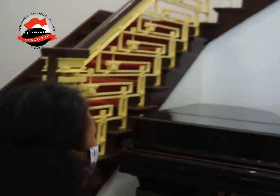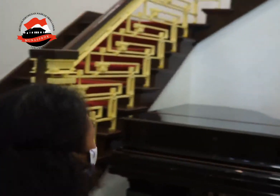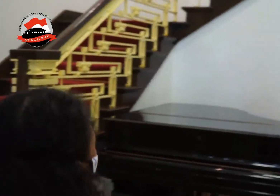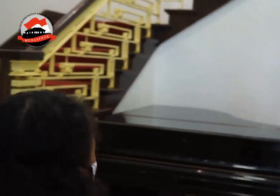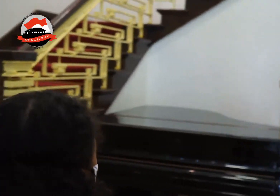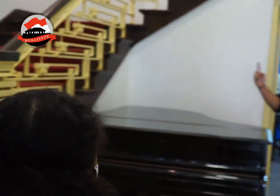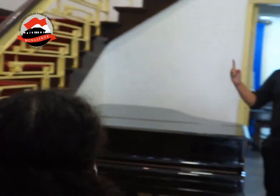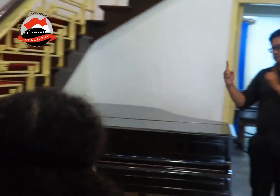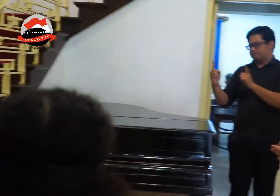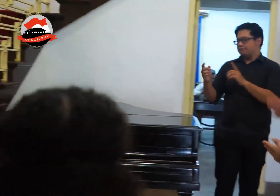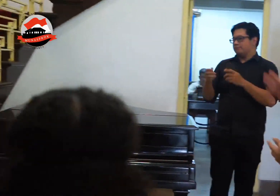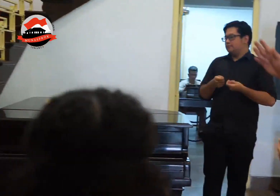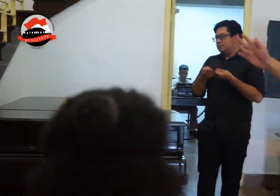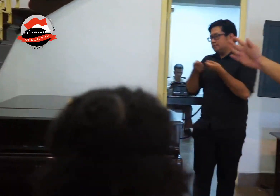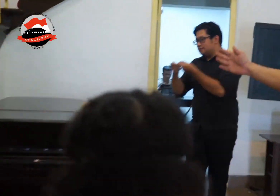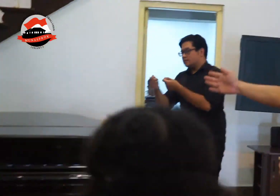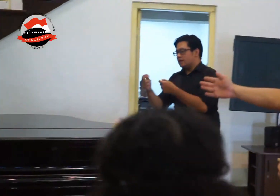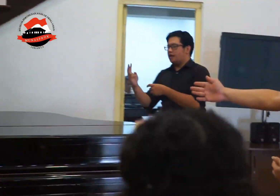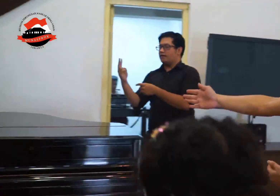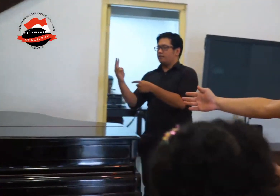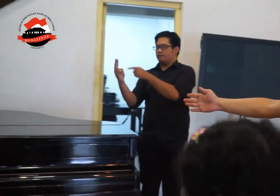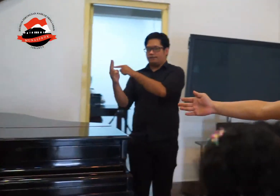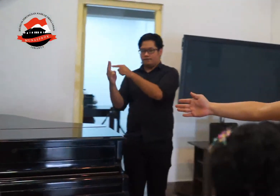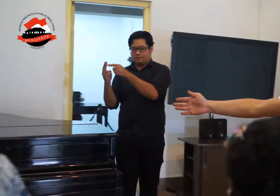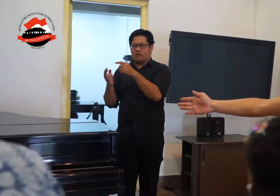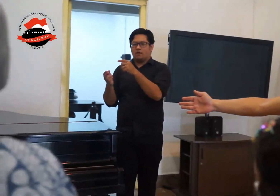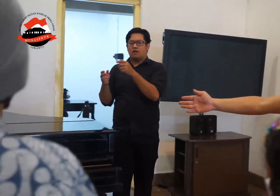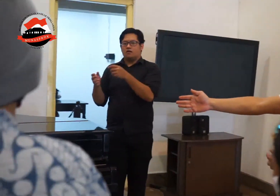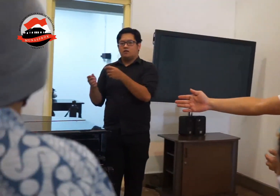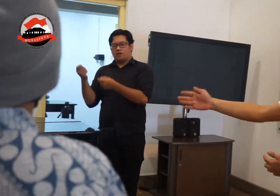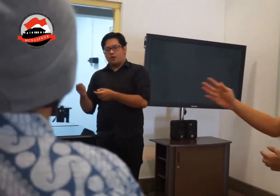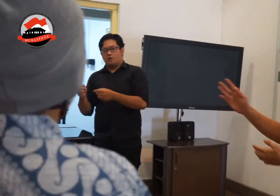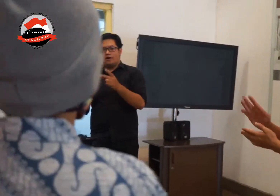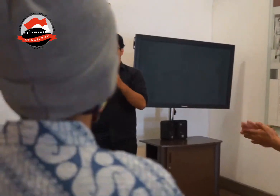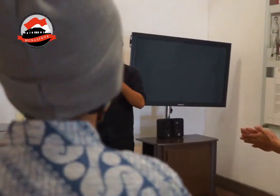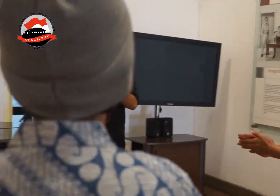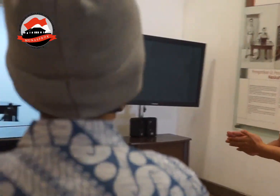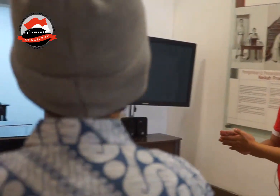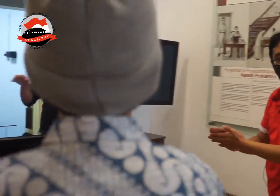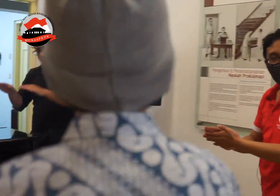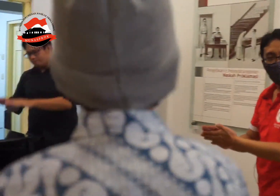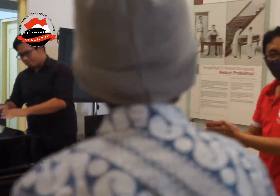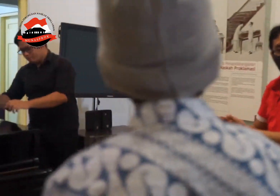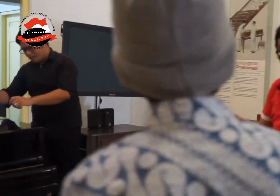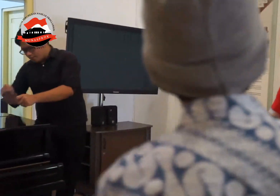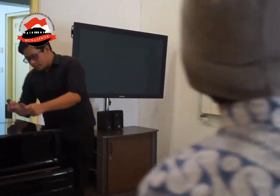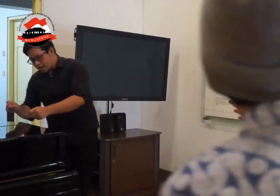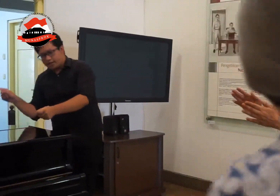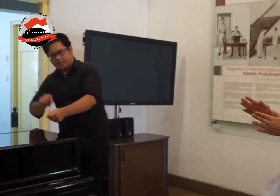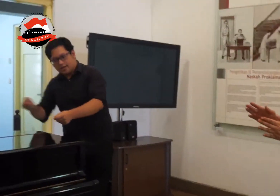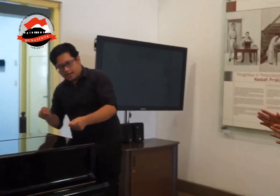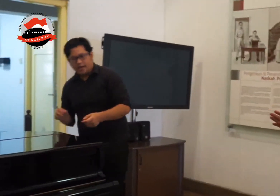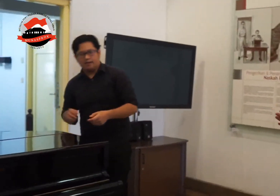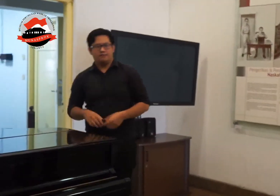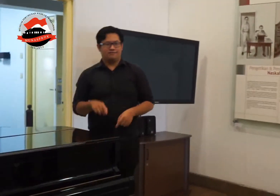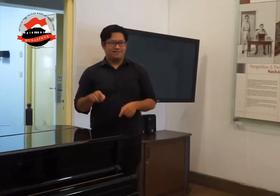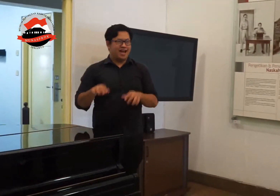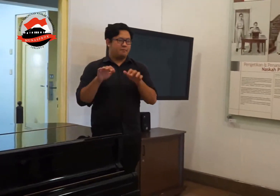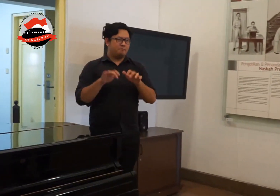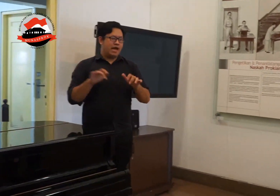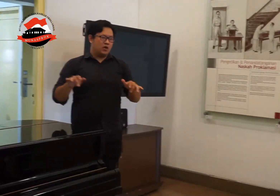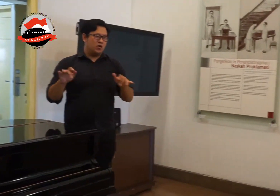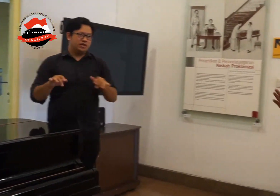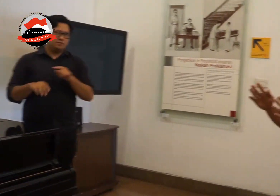Bung Karno dan Bung Hatta menandatangani naskah proklamasi di atas piano. walaupun piano ini sudah